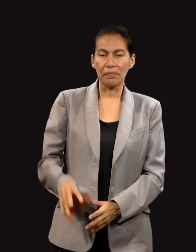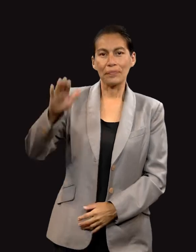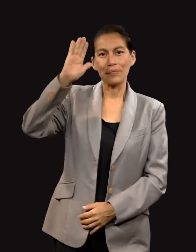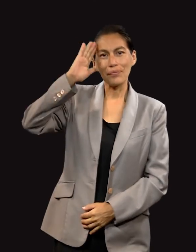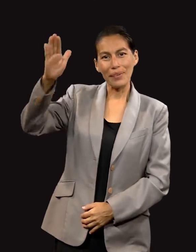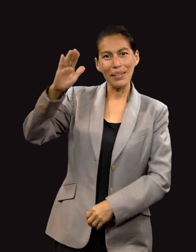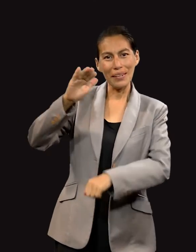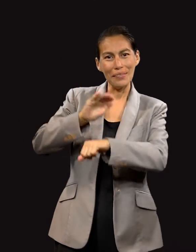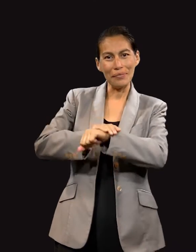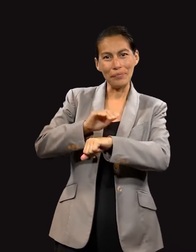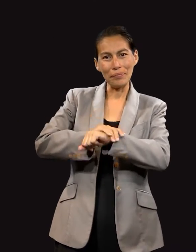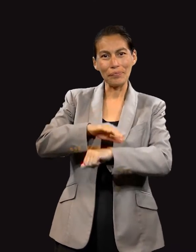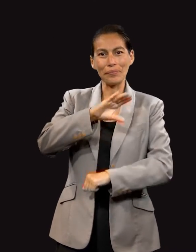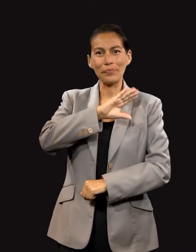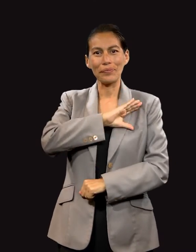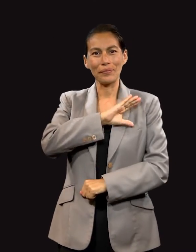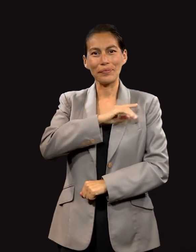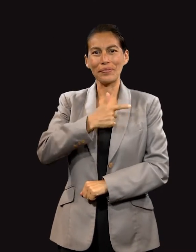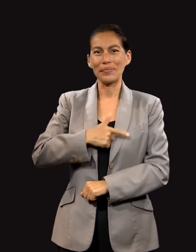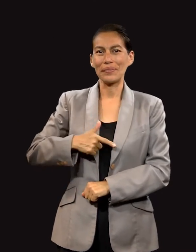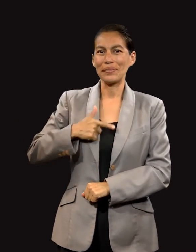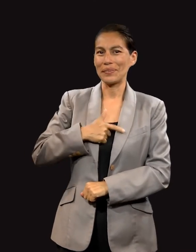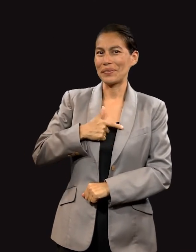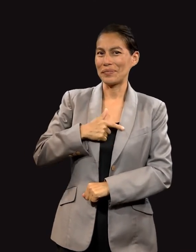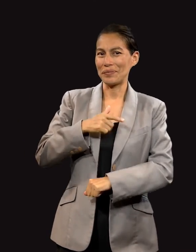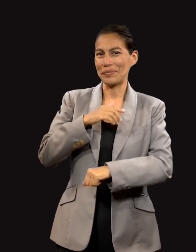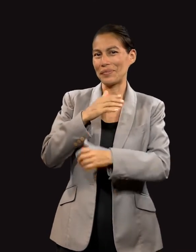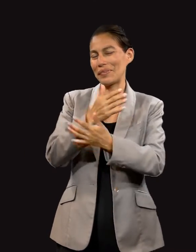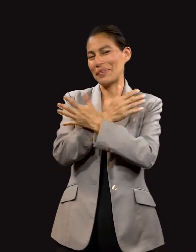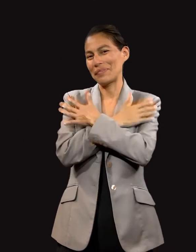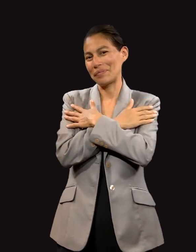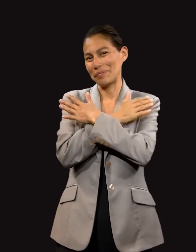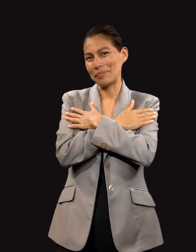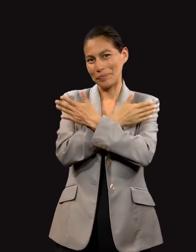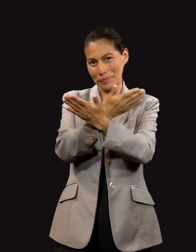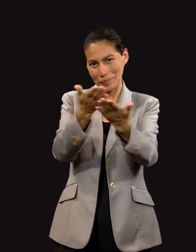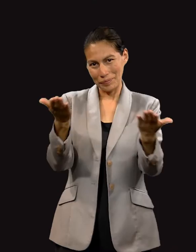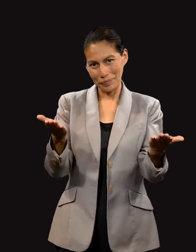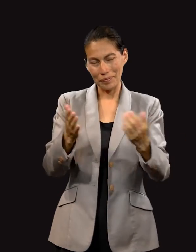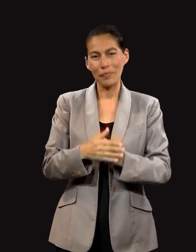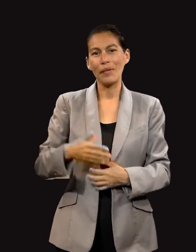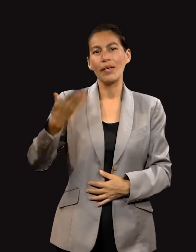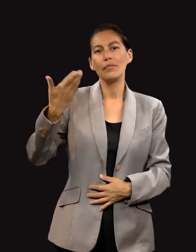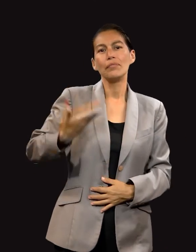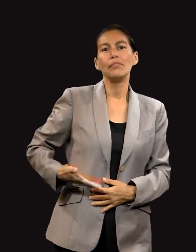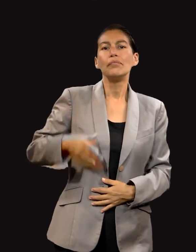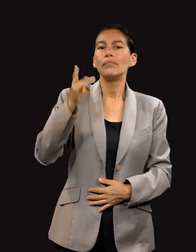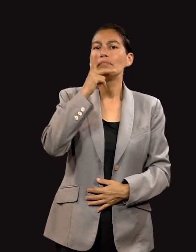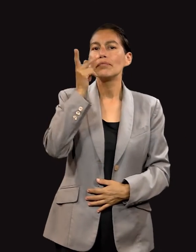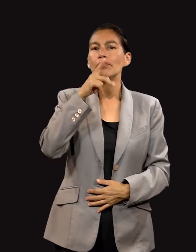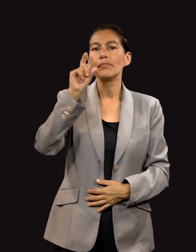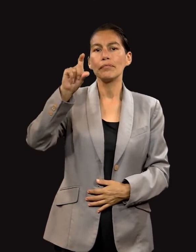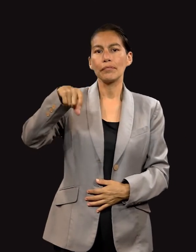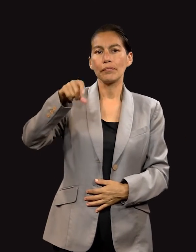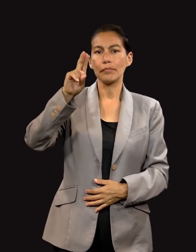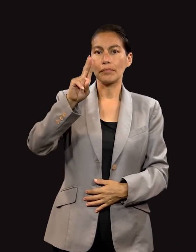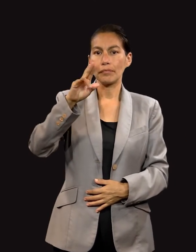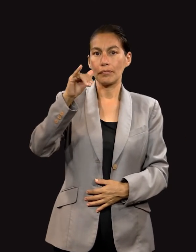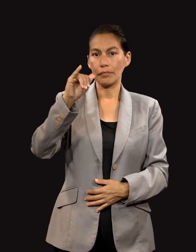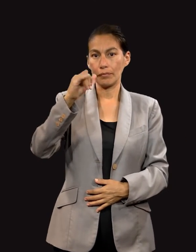¿Qué tal, queridos amigos? ¡Qué gusto! Un abrazo virtual para todos ustedes del Pastor Quillono.